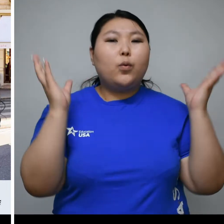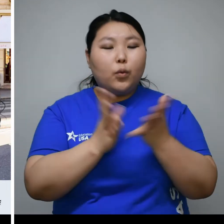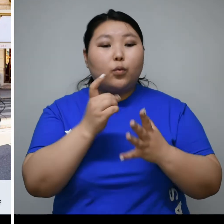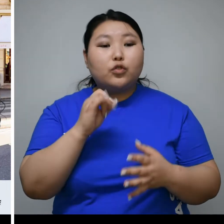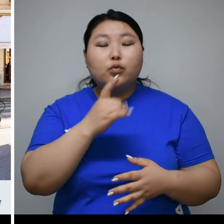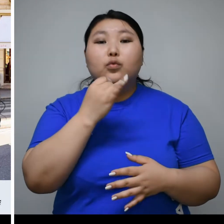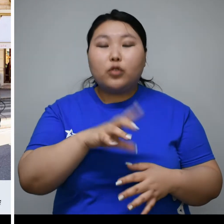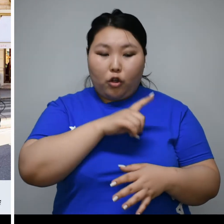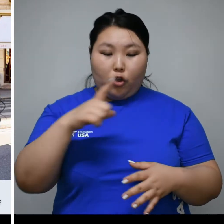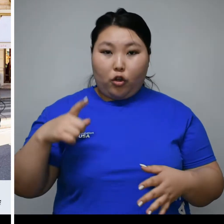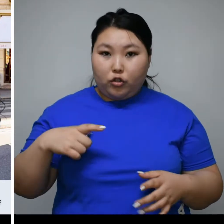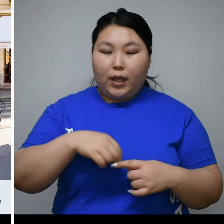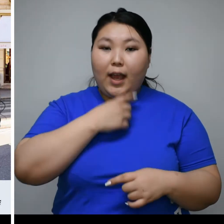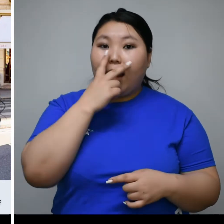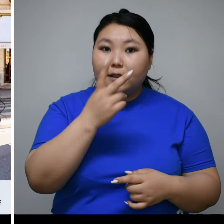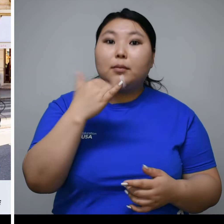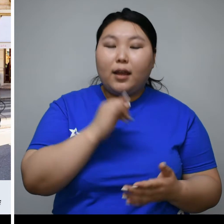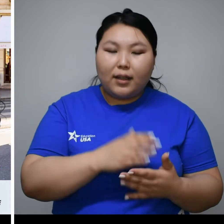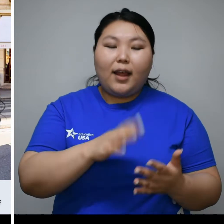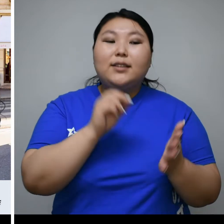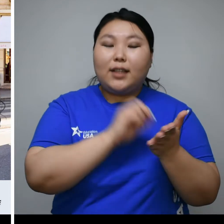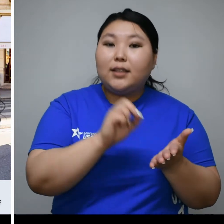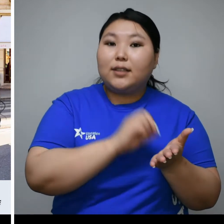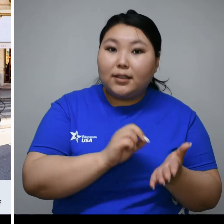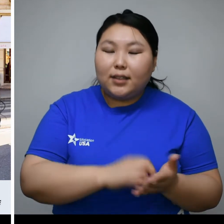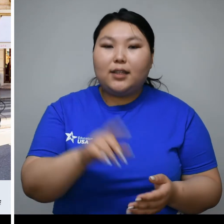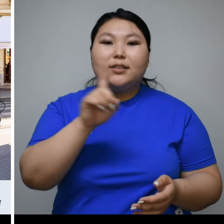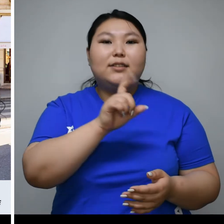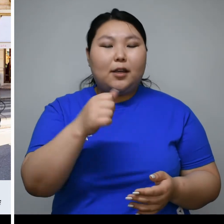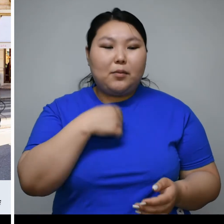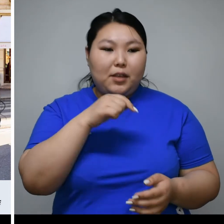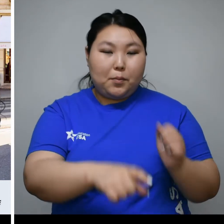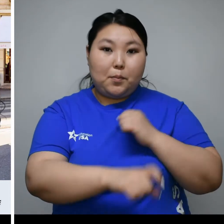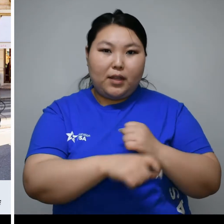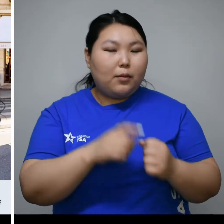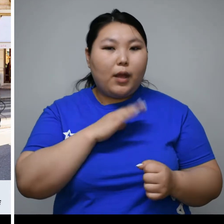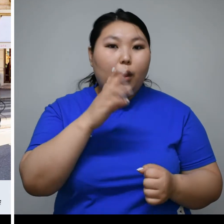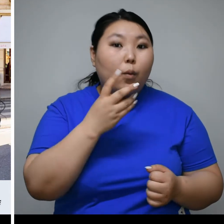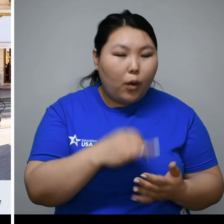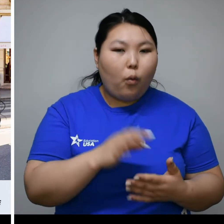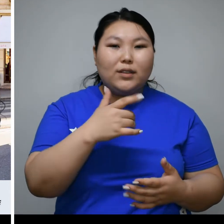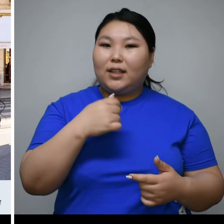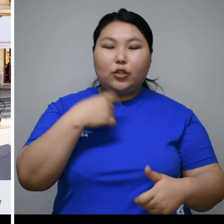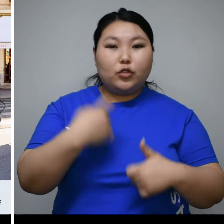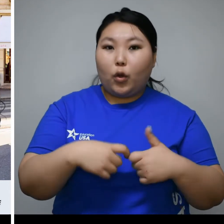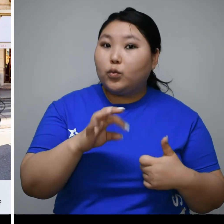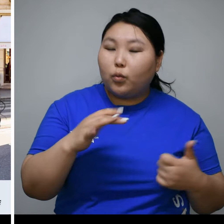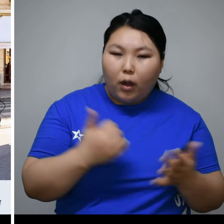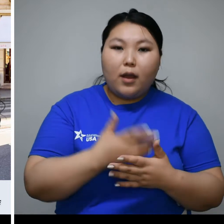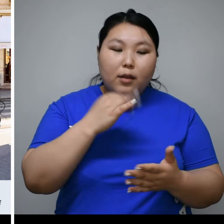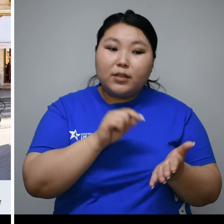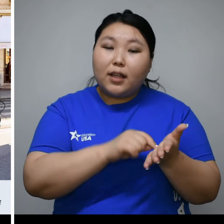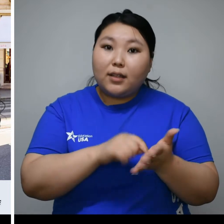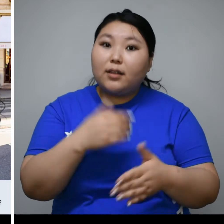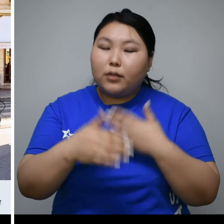бүхэл хүчин зүйлүүдийг өөрөө ингээд харж байгаал дараал за би эн мэрэгчлэр явахгүй угаасаа надад тохирохгүй ч гэдэм үү